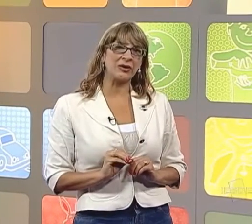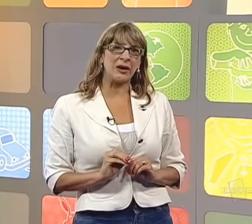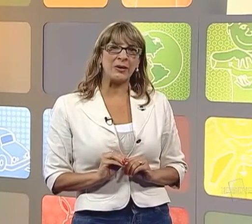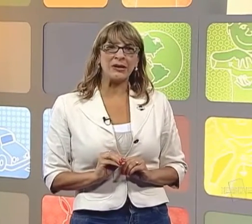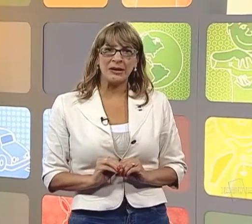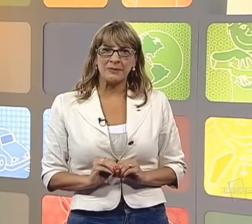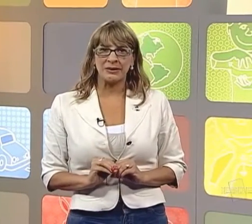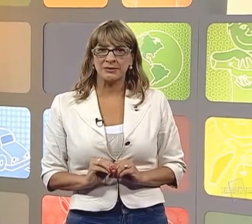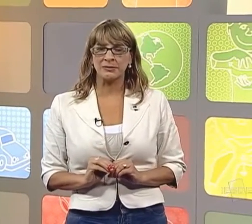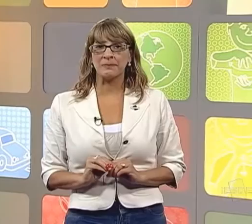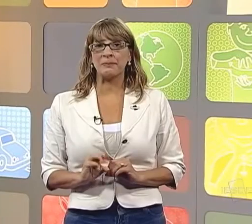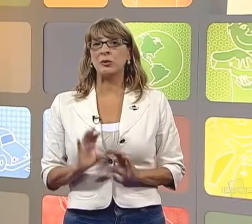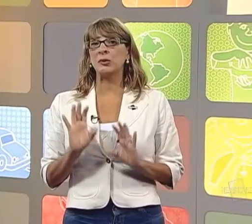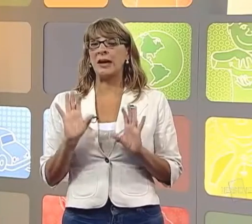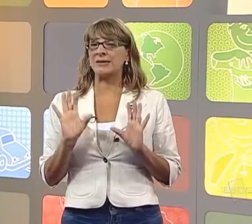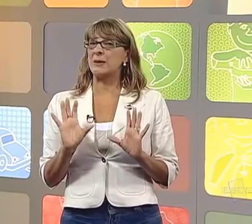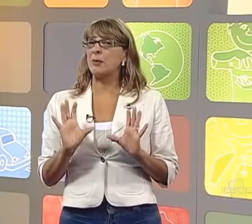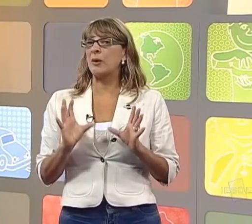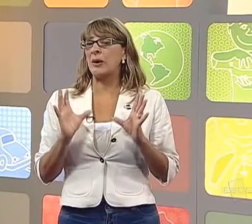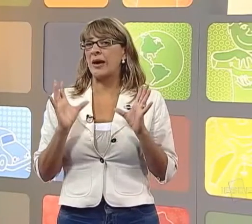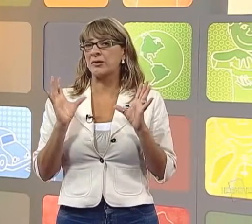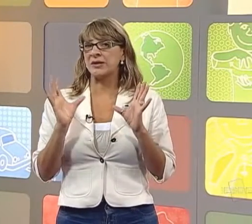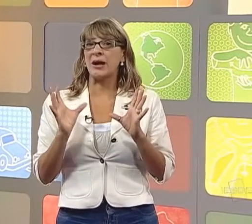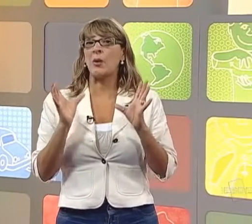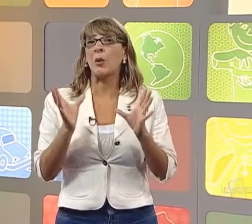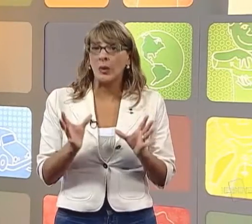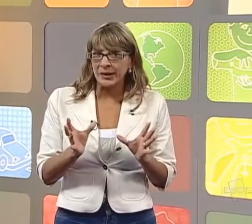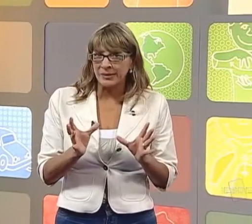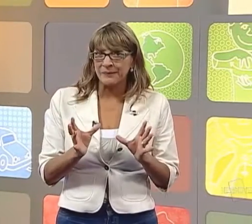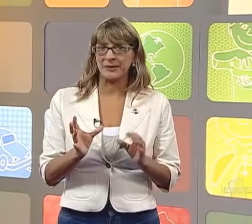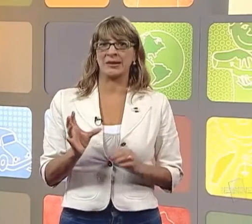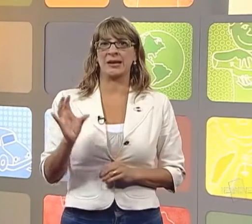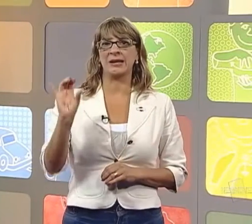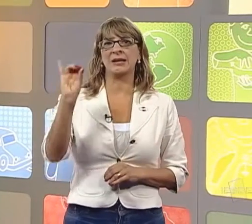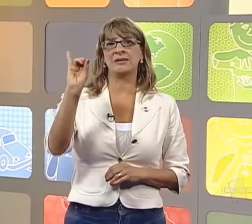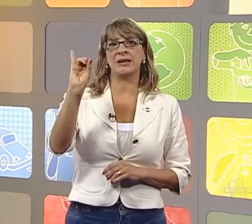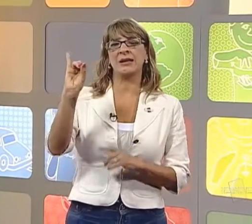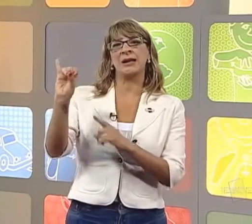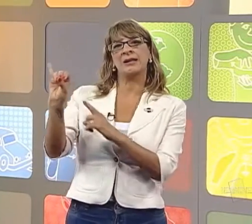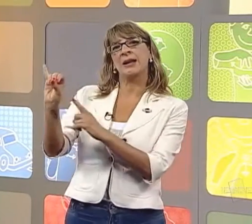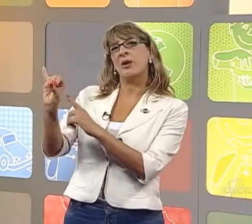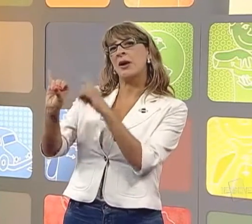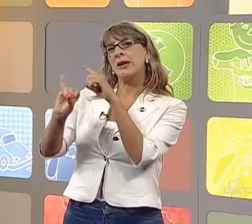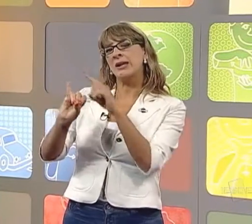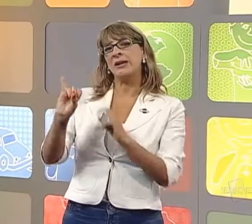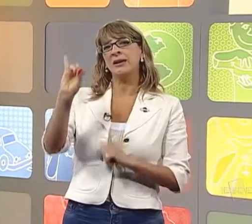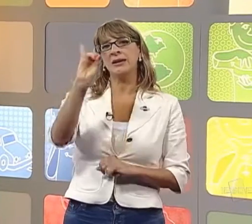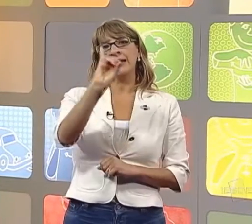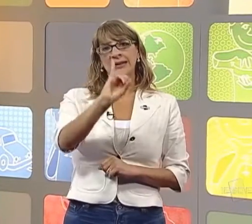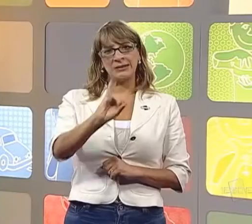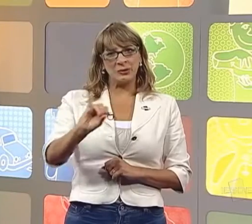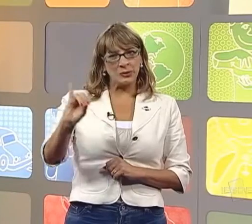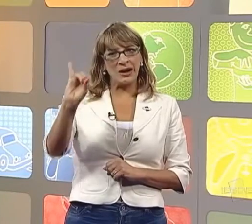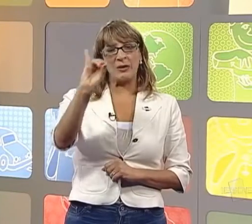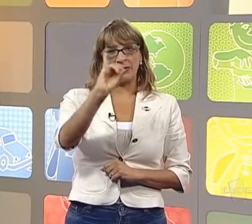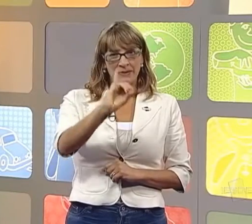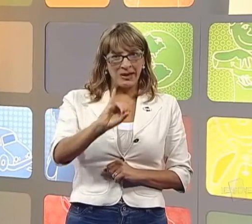gramatical em Libras. No exemplo, é o sinal OI, né, que seria a letra O e I do